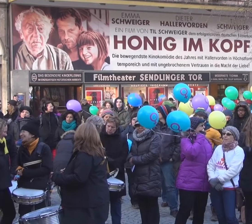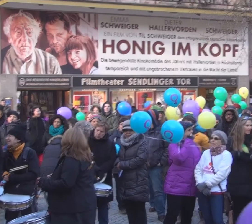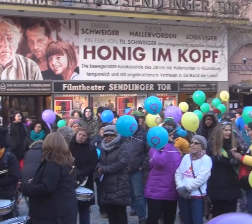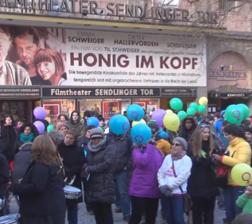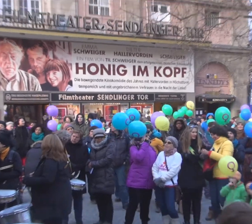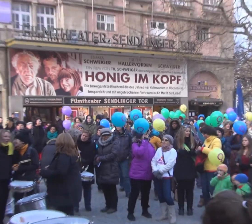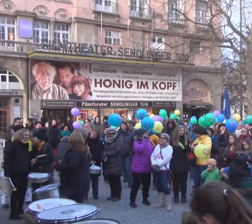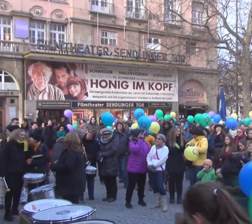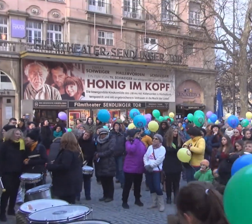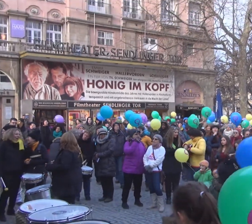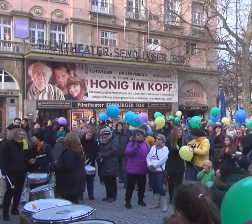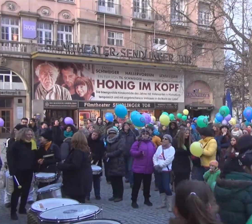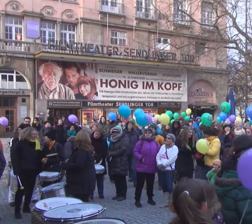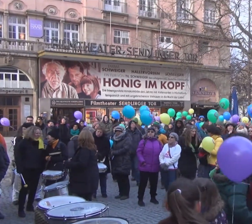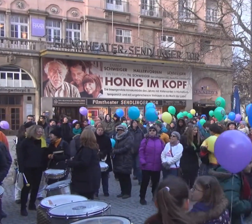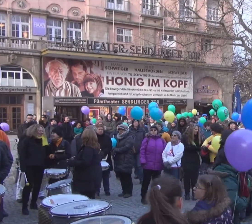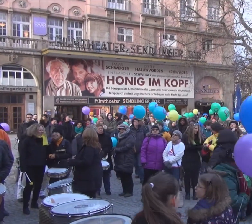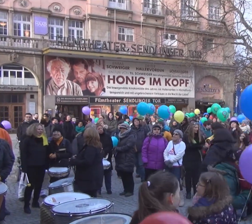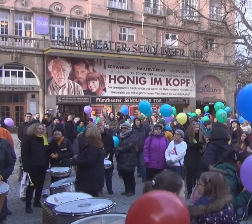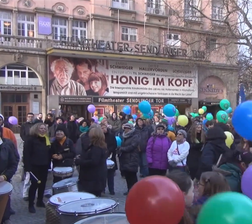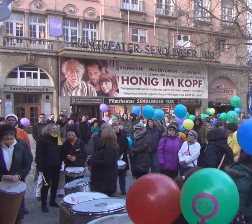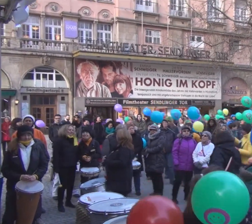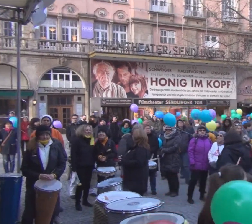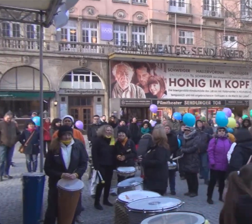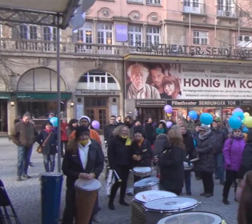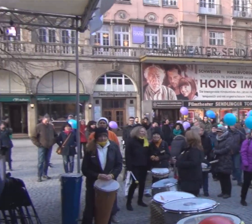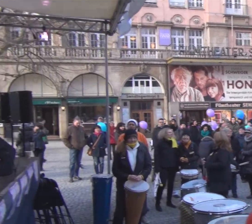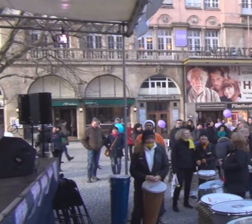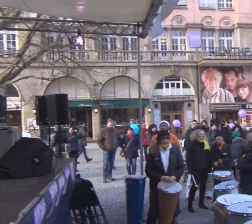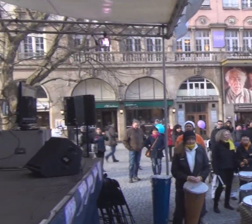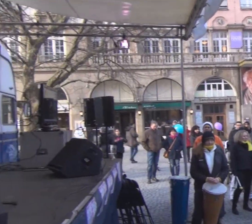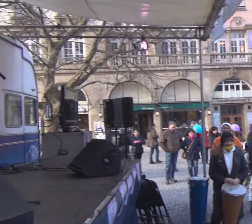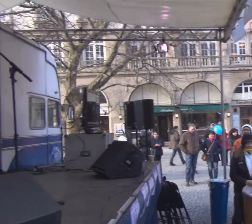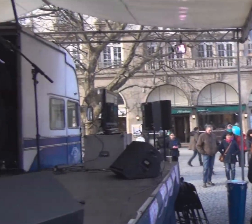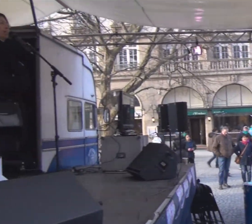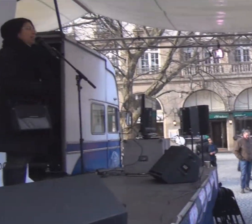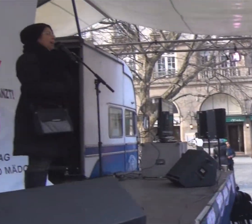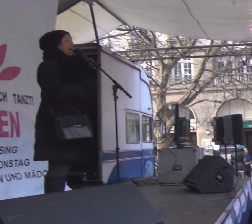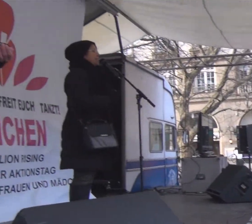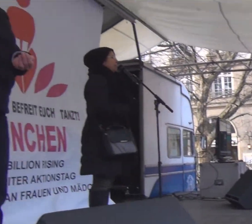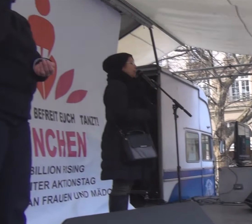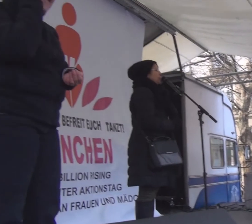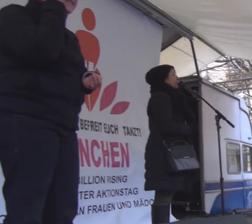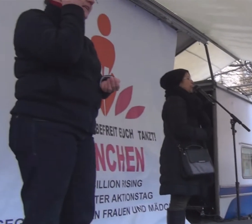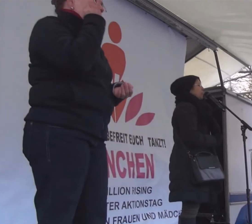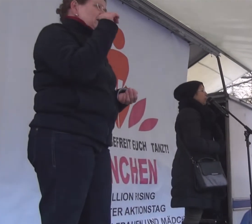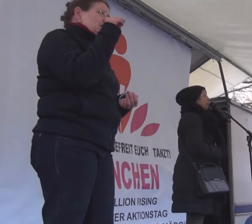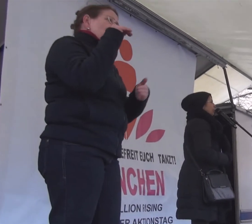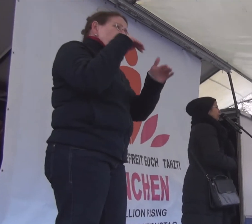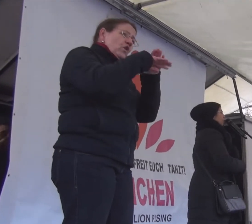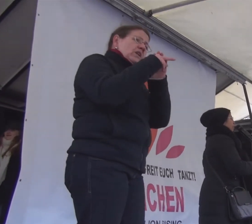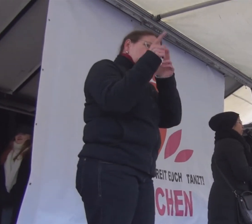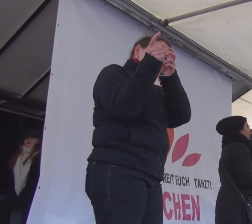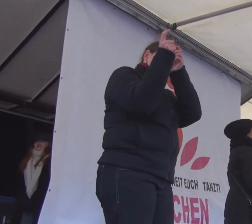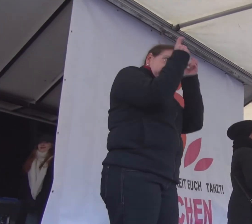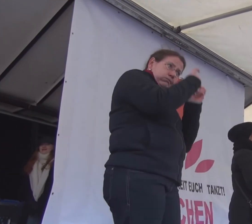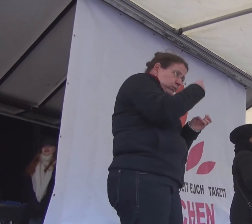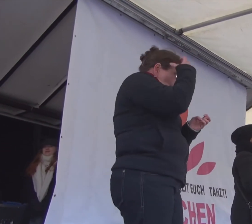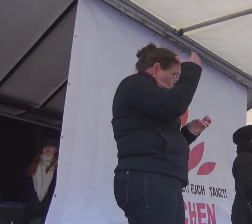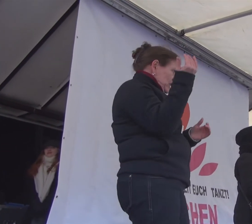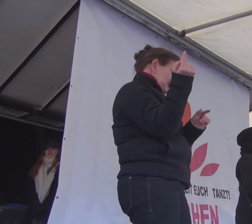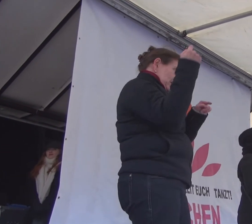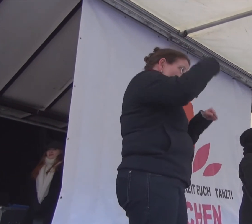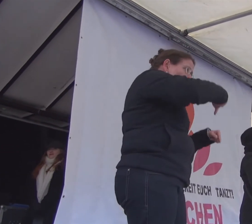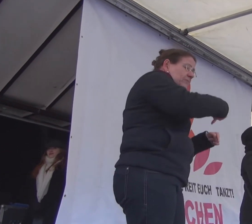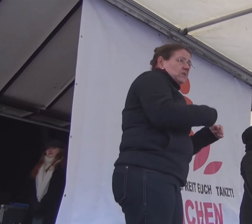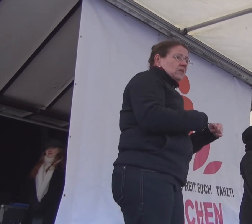sind. Wir haben mittlerweile auch sehr viele Frauen und junges Mädchenanteil als Flüchtlinge in München und wir müssen